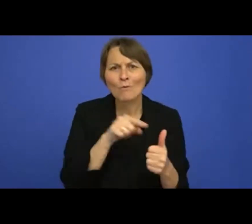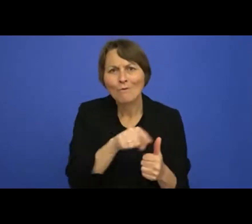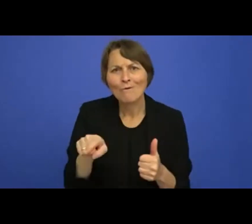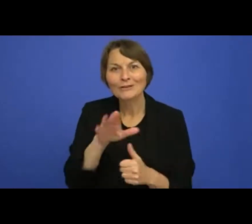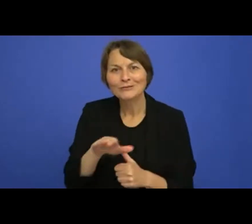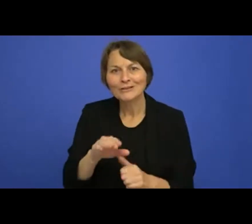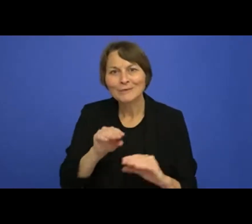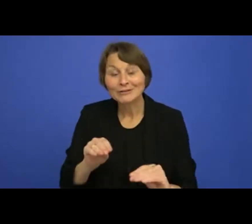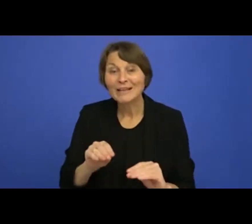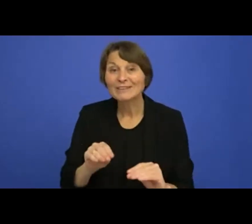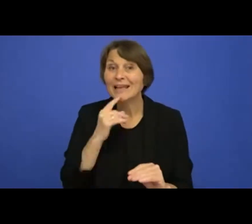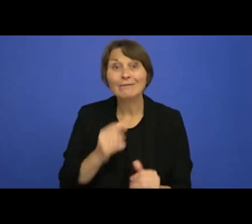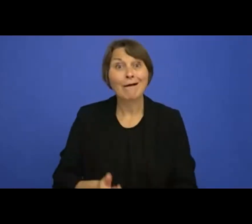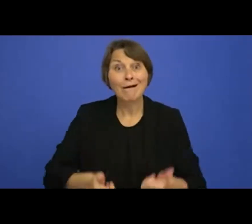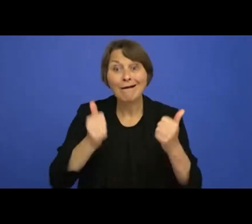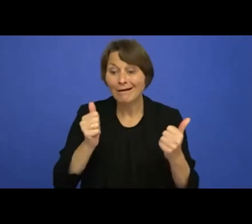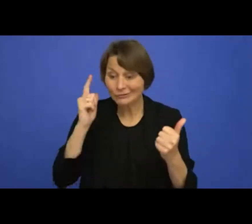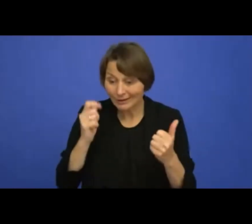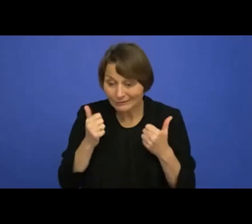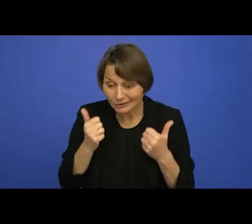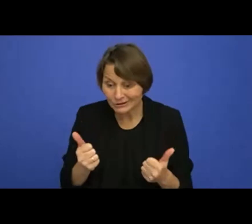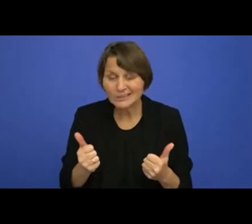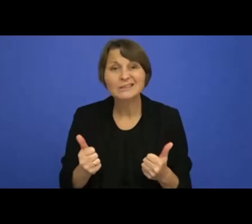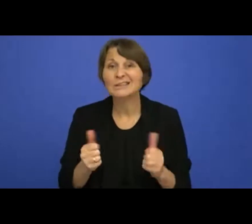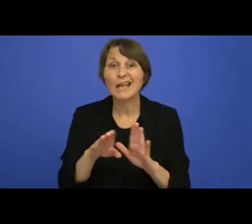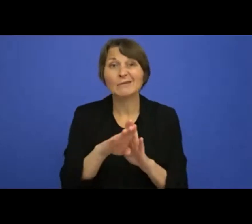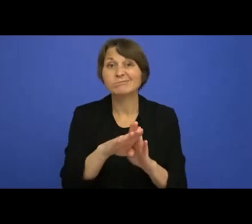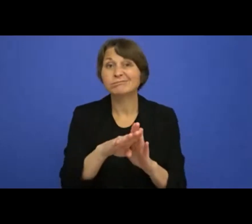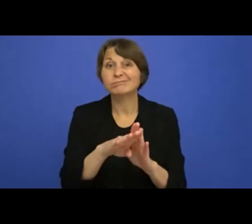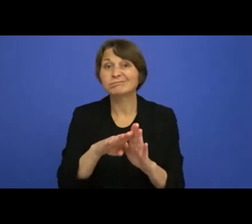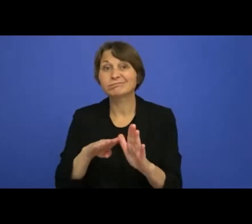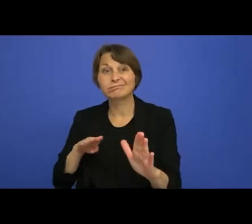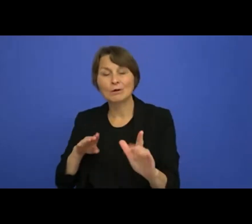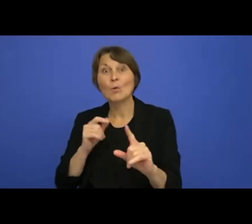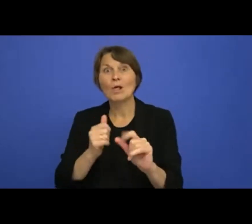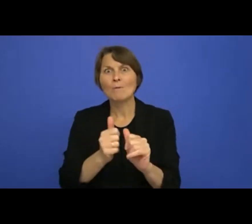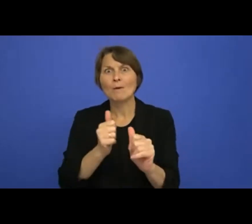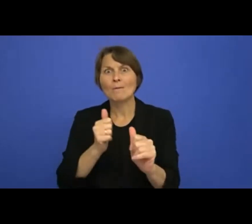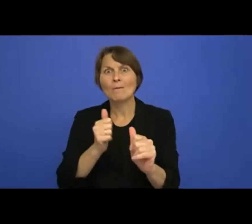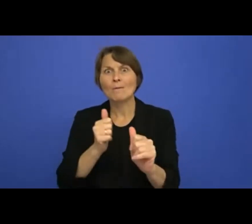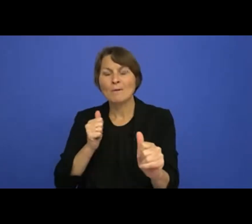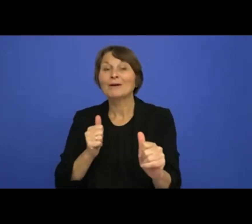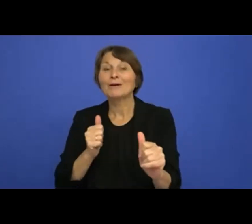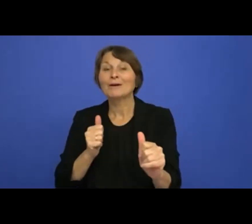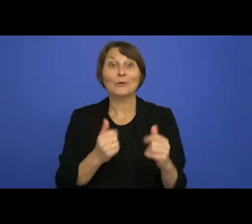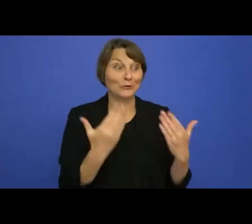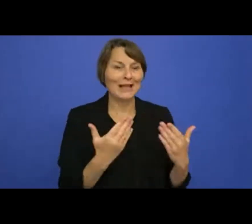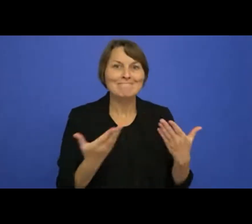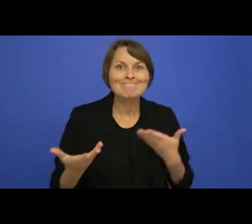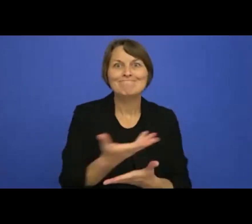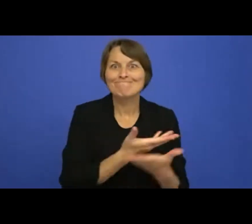si ce n'est pas bien dès le départ, si on se trompe en démarrant, nous n'aboutirons